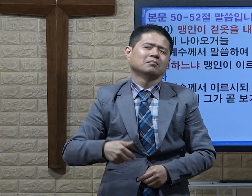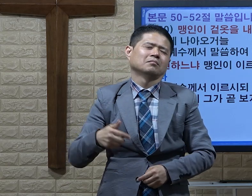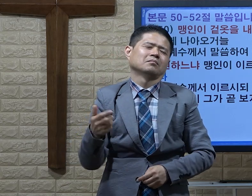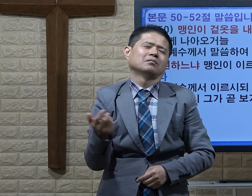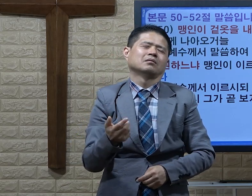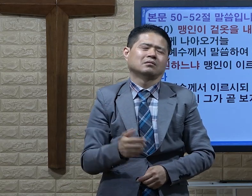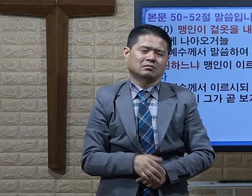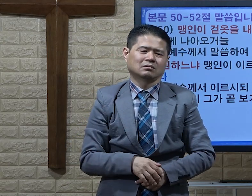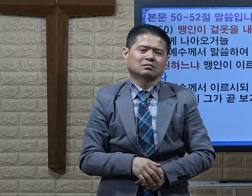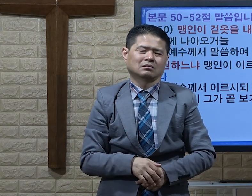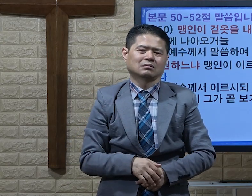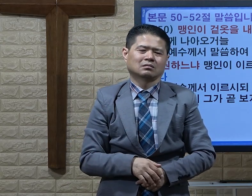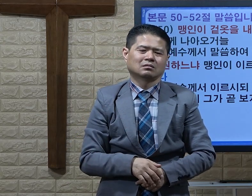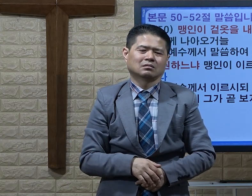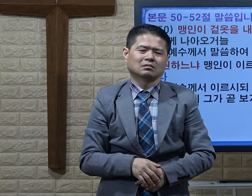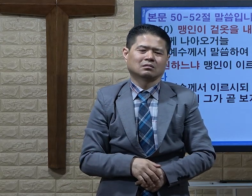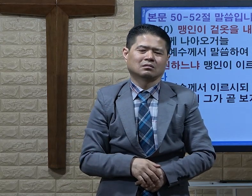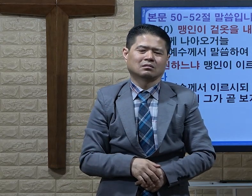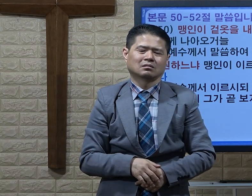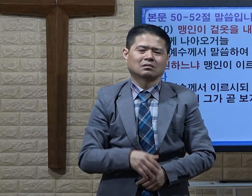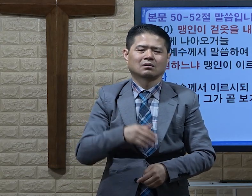있는 경우도 마음이 아픈 경우죠.